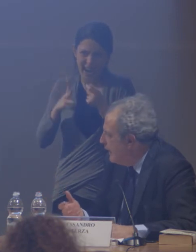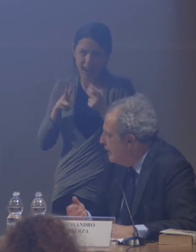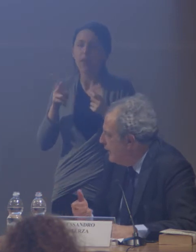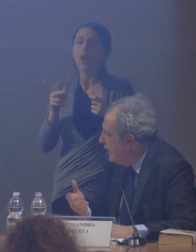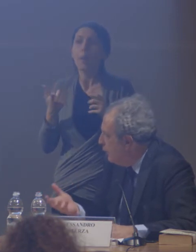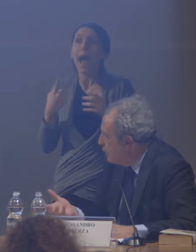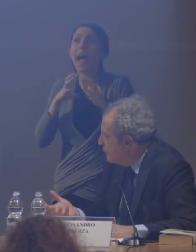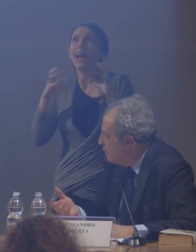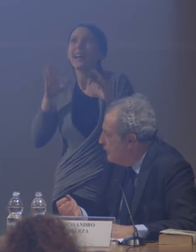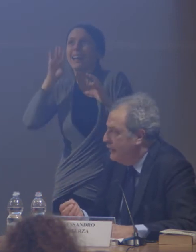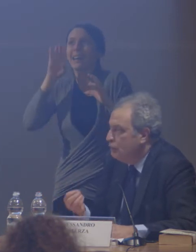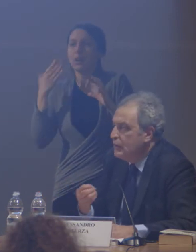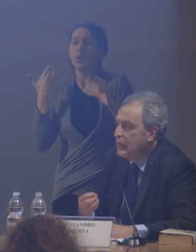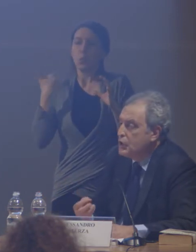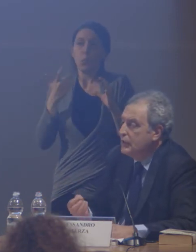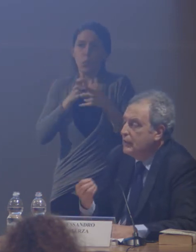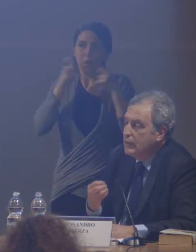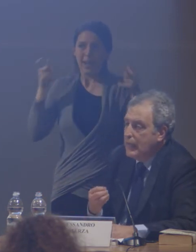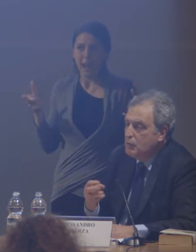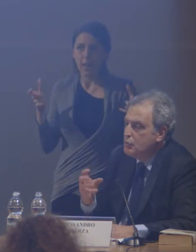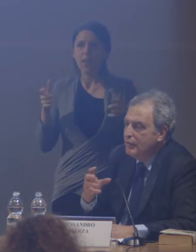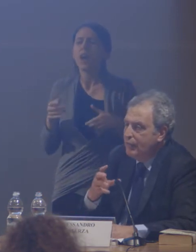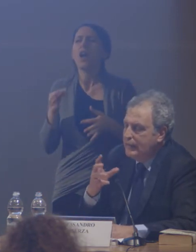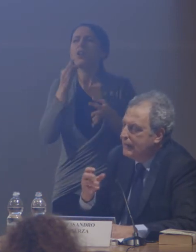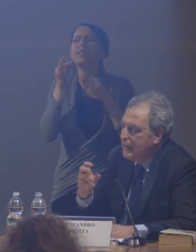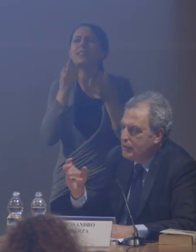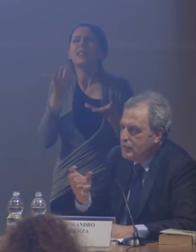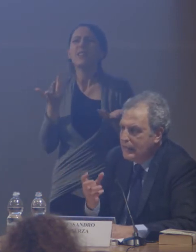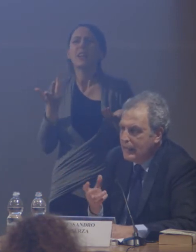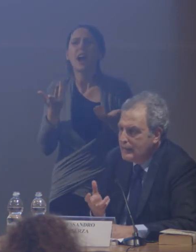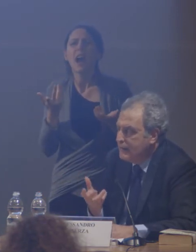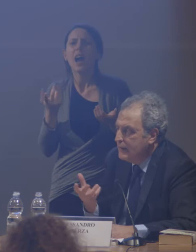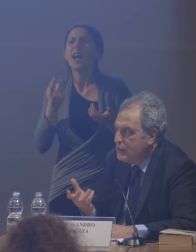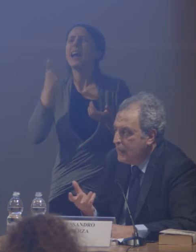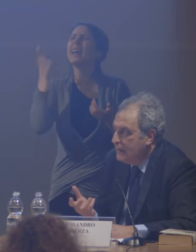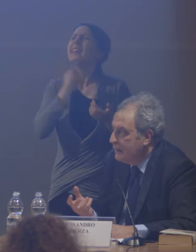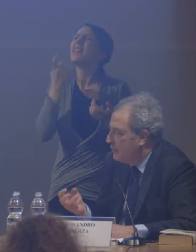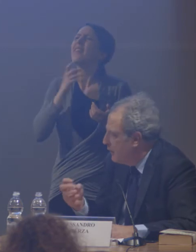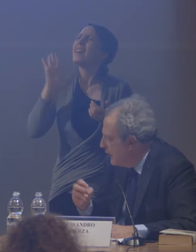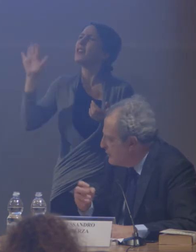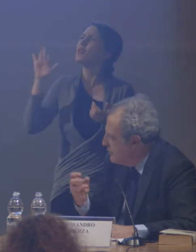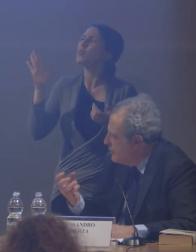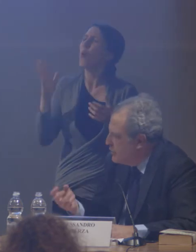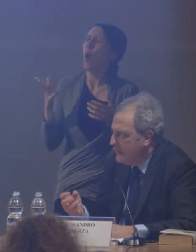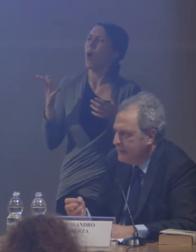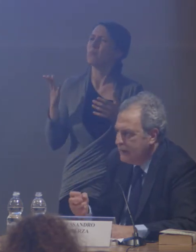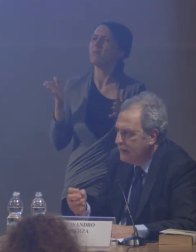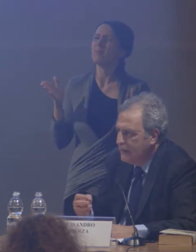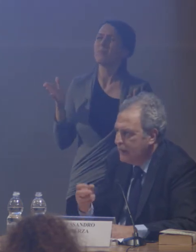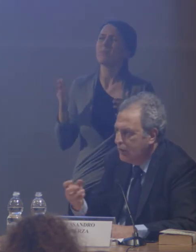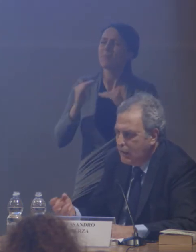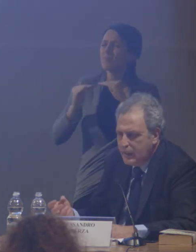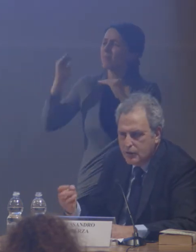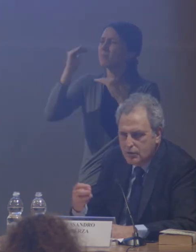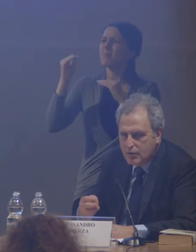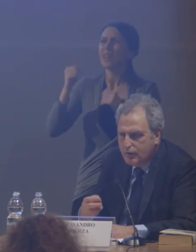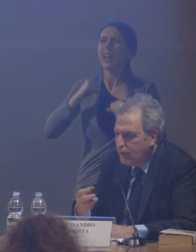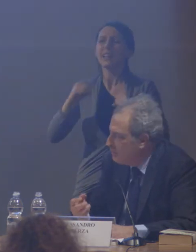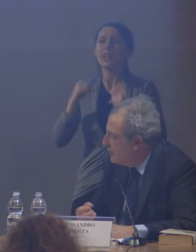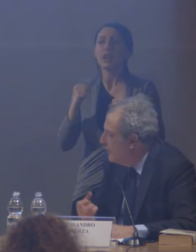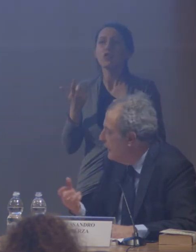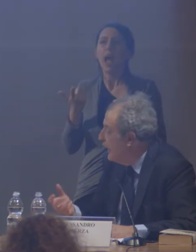gravità enorme. Quindi è inutile che ci interroghiamo sui difetti della cosiddetta classe dirigente, perché una classe dirigente che non legge,